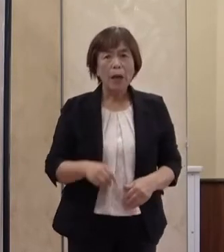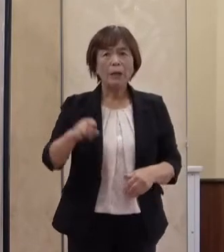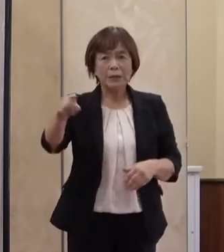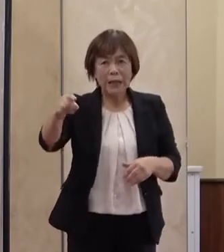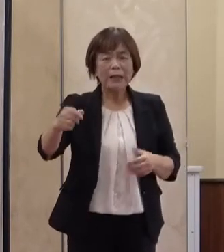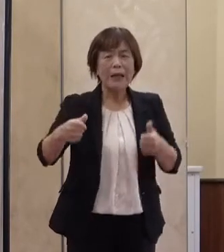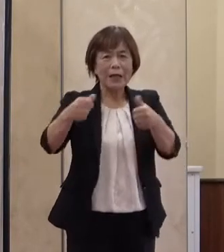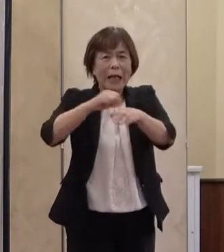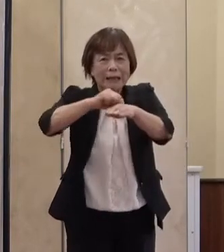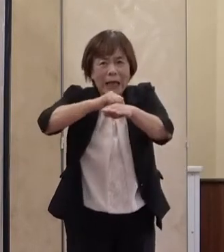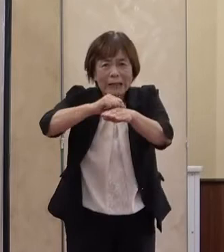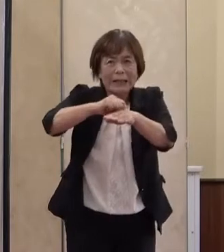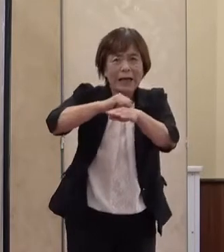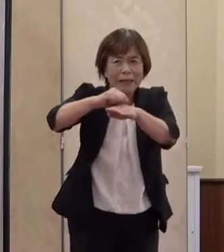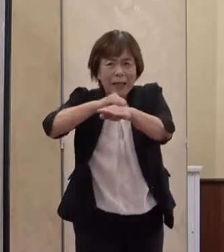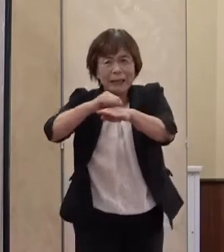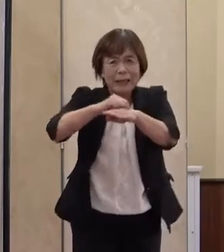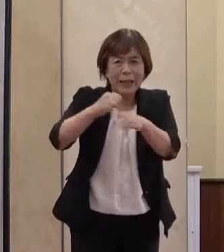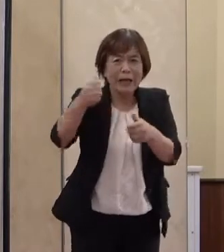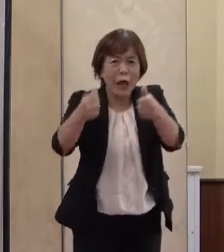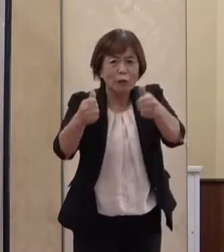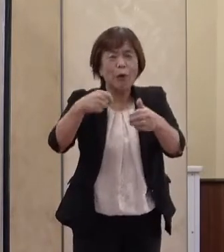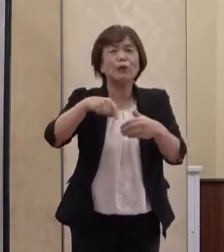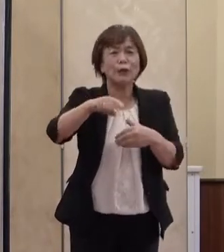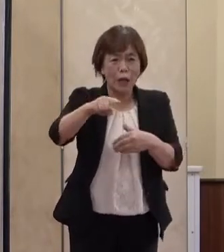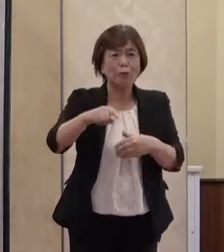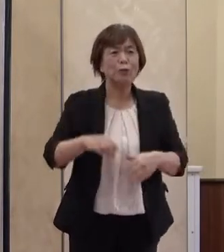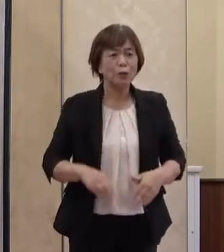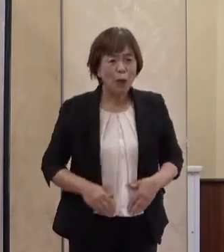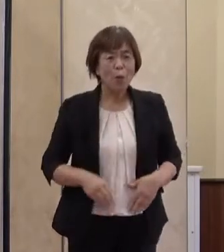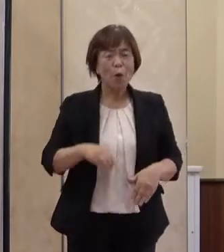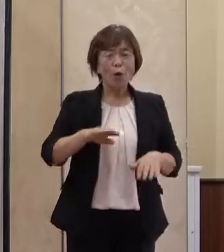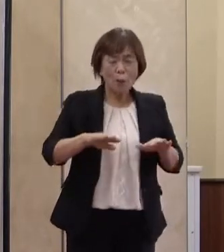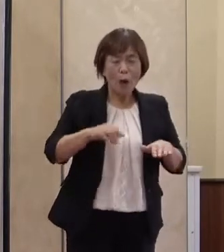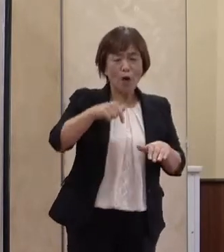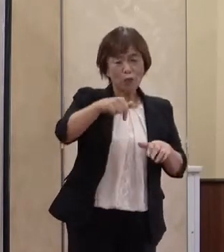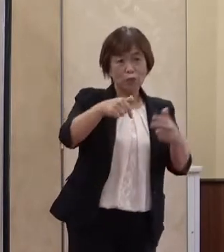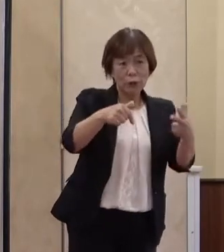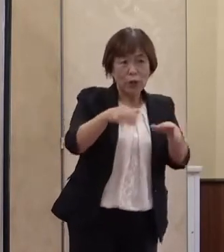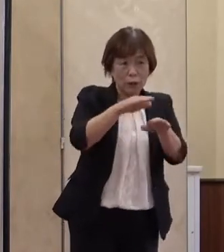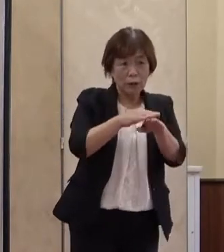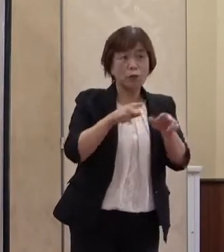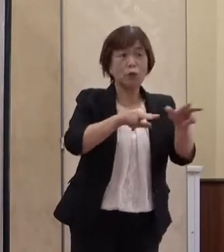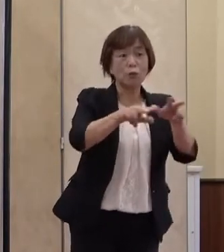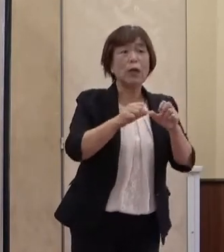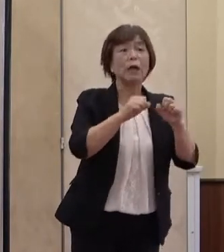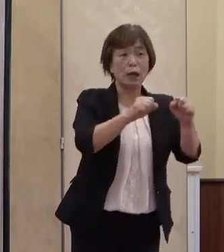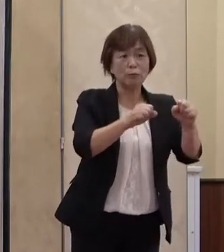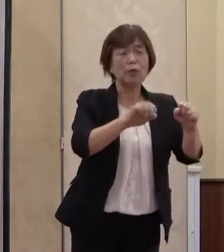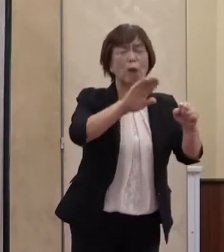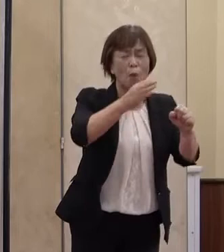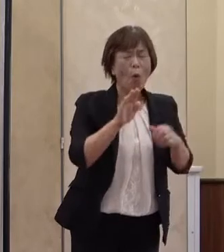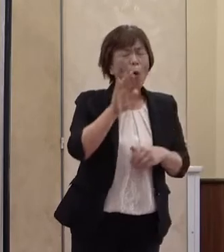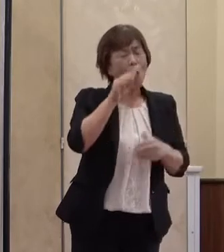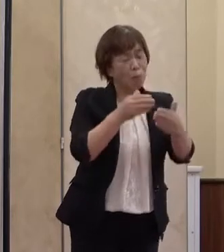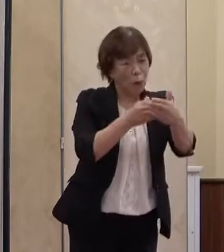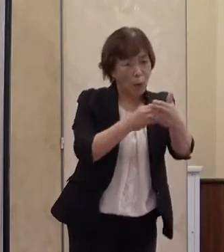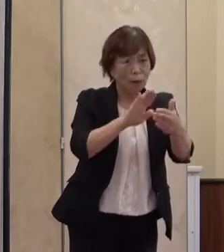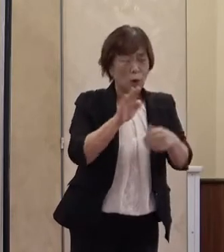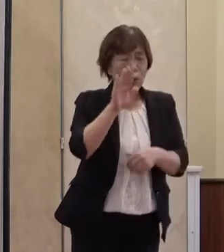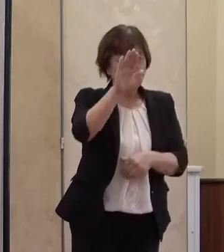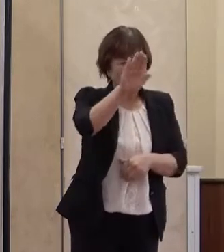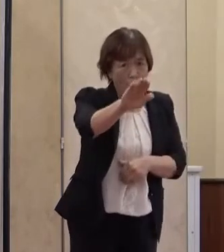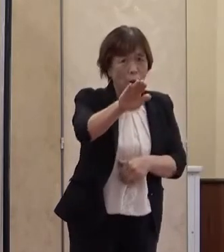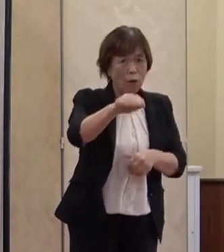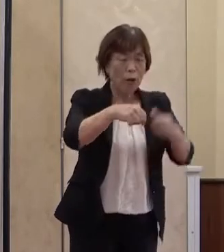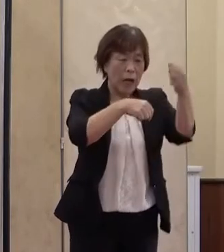すると、まだまだ今そんなこと言える状況じゃないです。福祉が二次行政やってるぐらいですから大阪は。でも将来的には切磋琢磨できるぐらいの西の拠点を